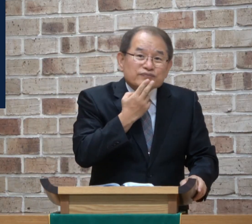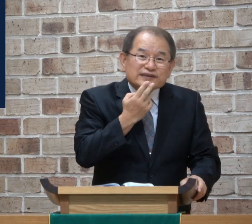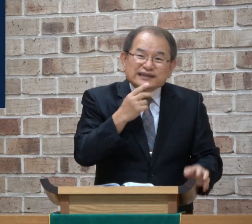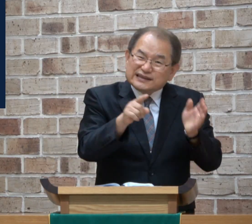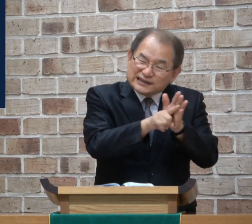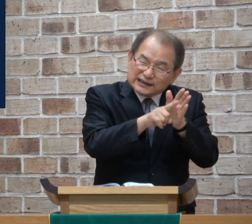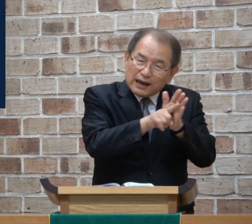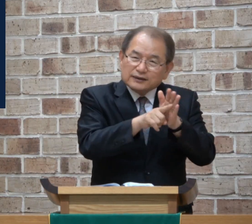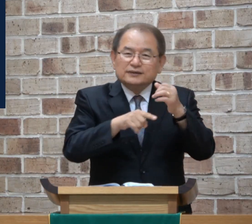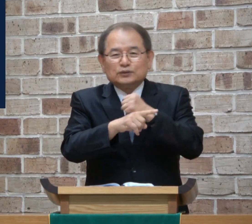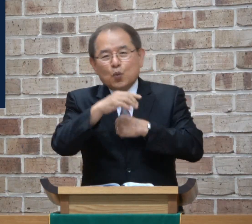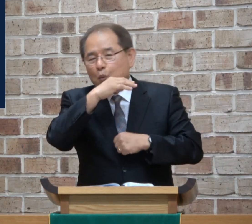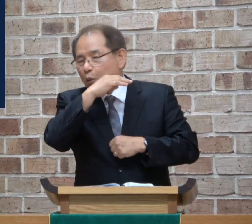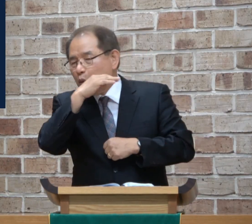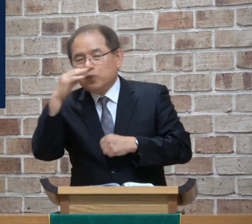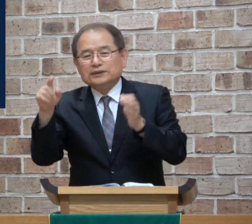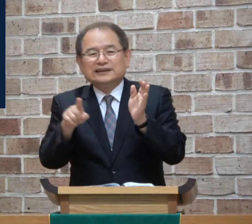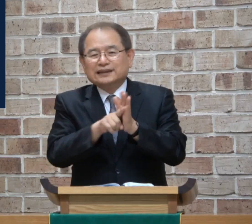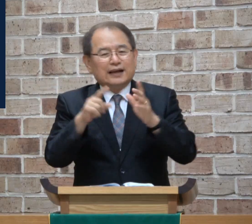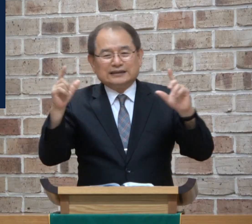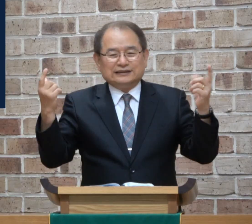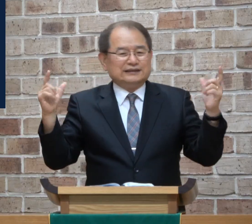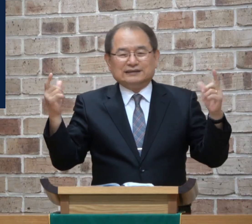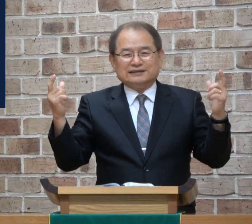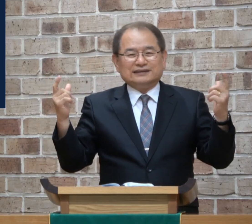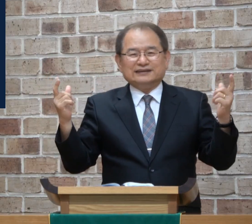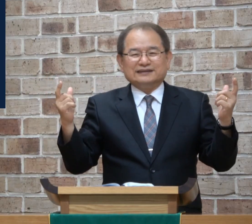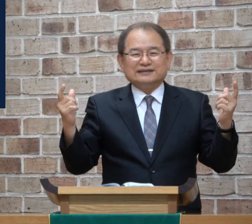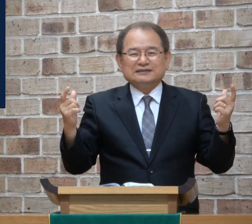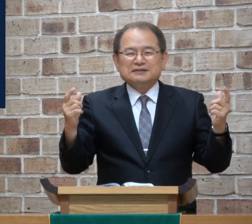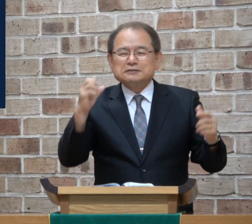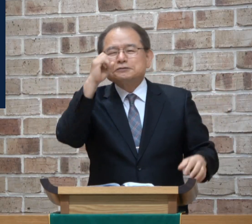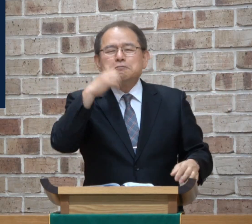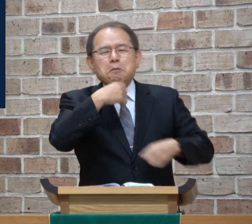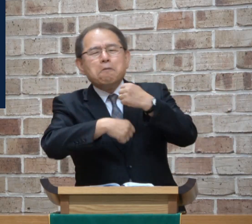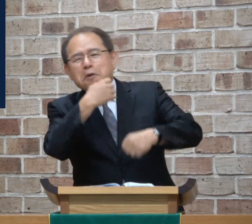경건함이 없는 신앙과 올바른 신앙, 그것은 서로 너무나 다 대비되게 다릅니다.